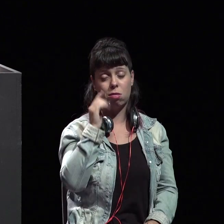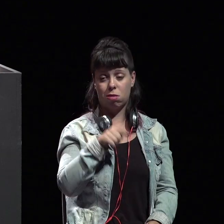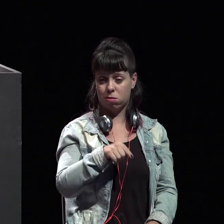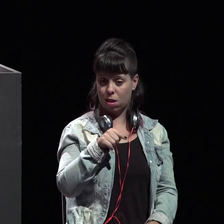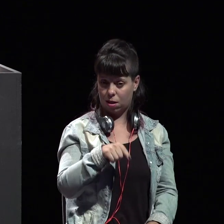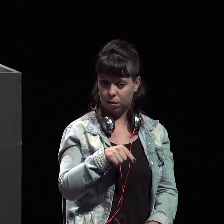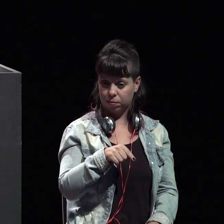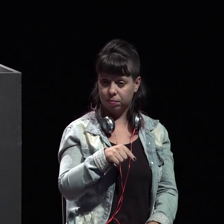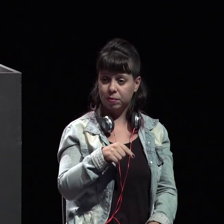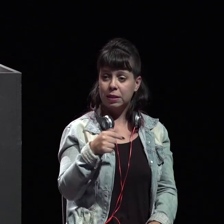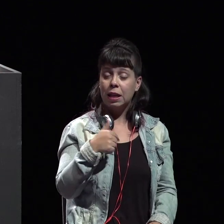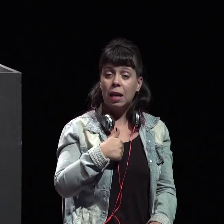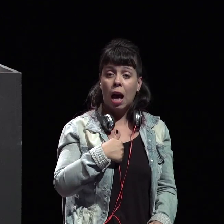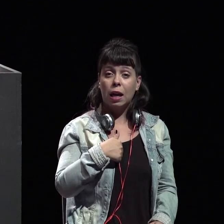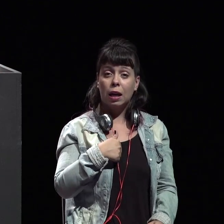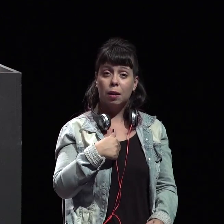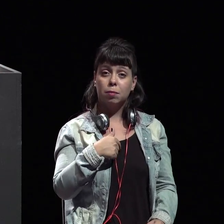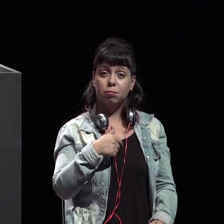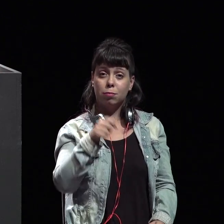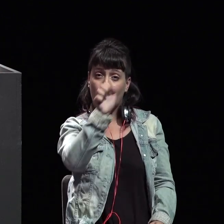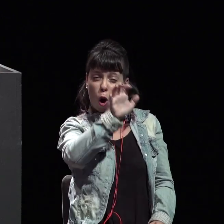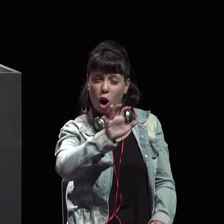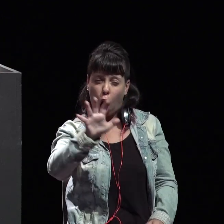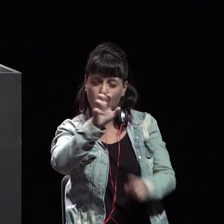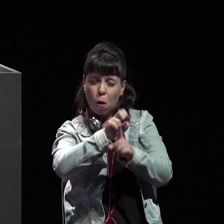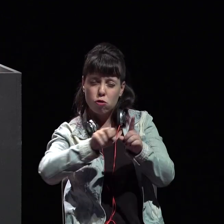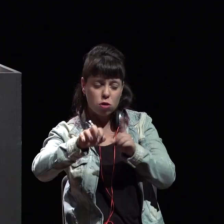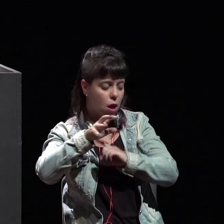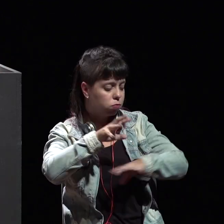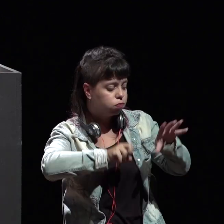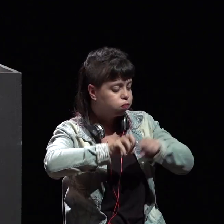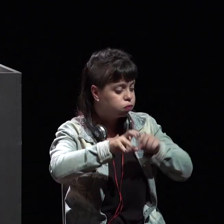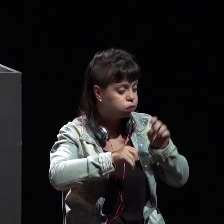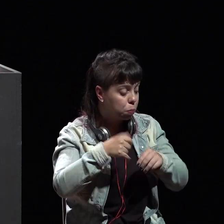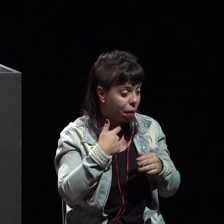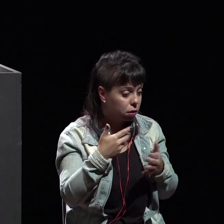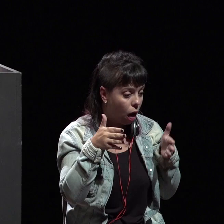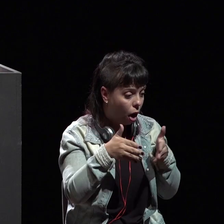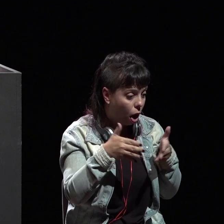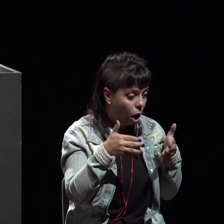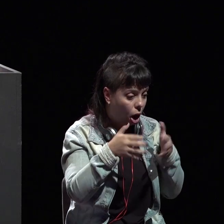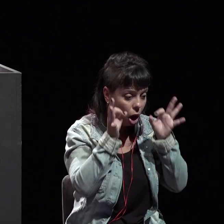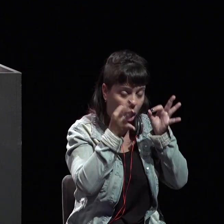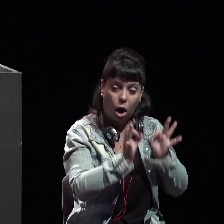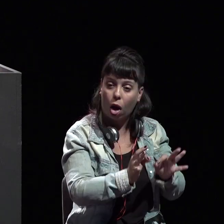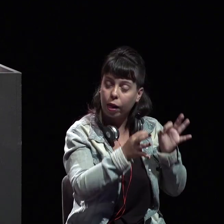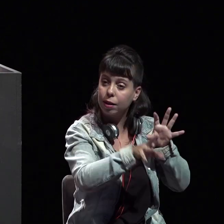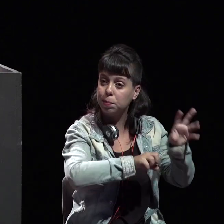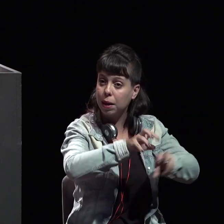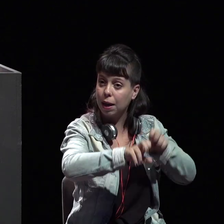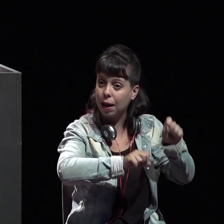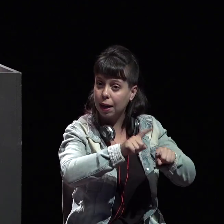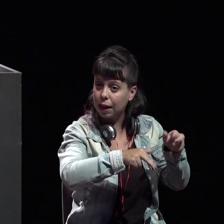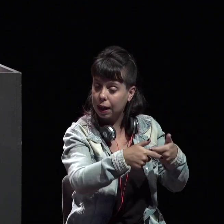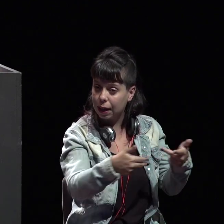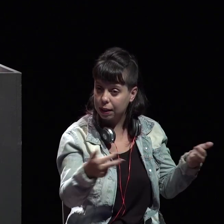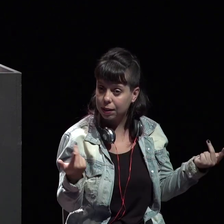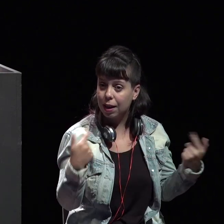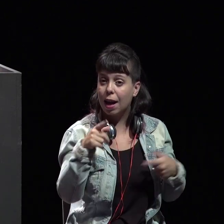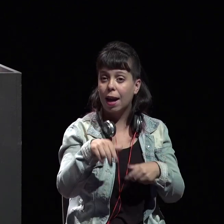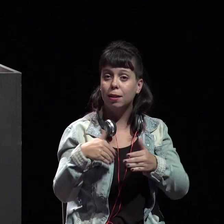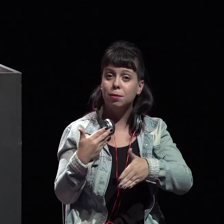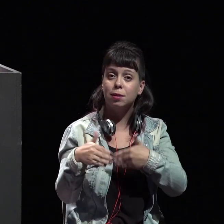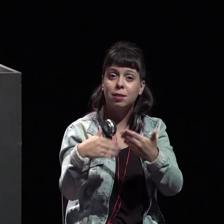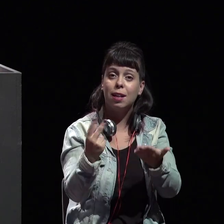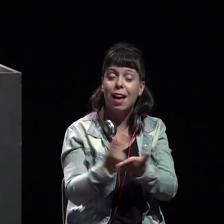compulsão ocidental por objetos, que é um dos fundamentos do sistema da arte de suas respectivas instituições, é então responsável pelos processos simultâneos de equivocação,